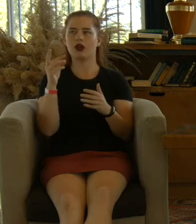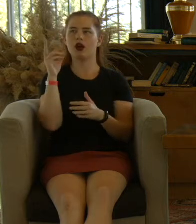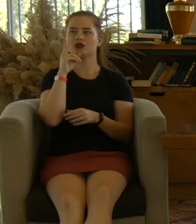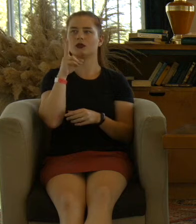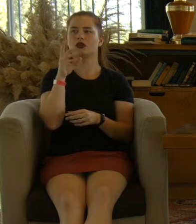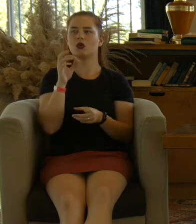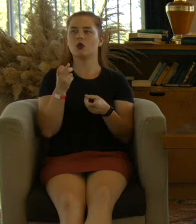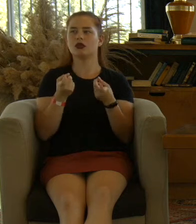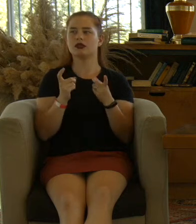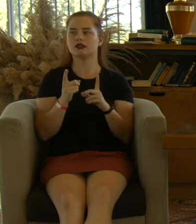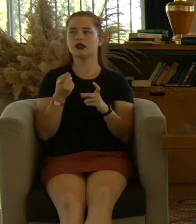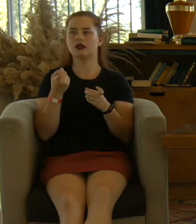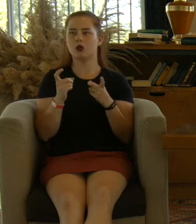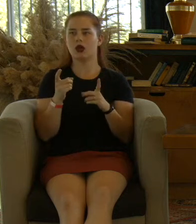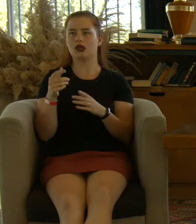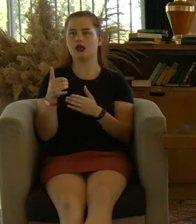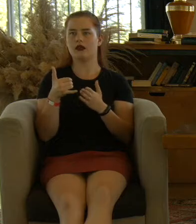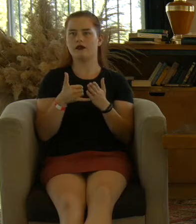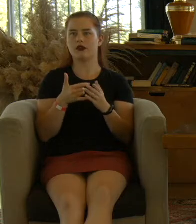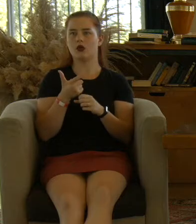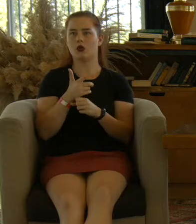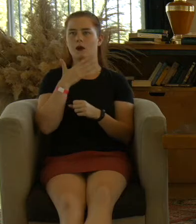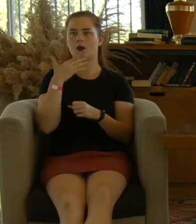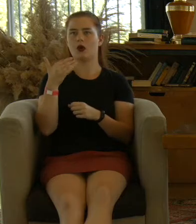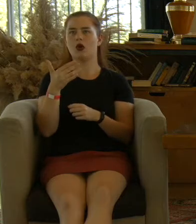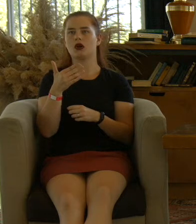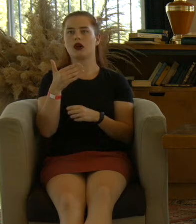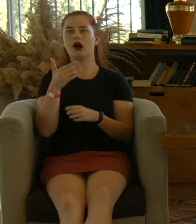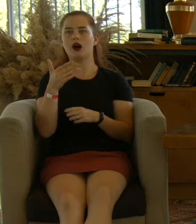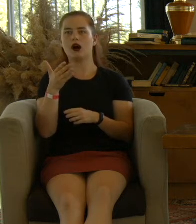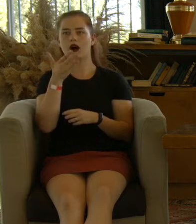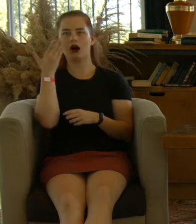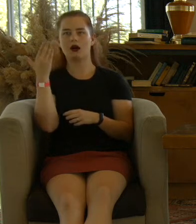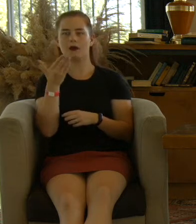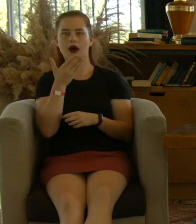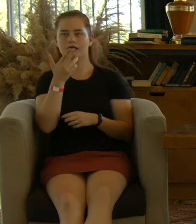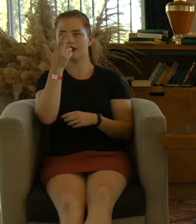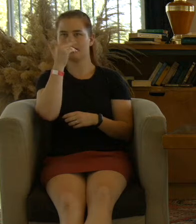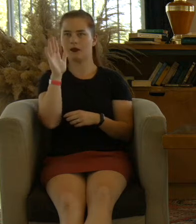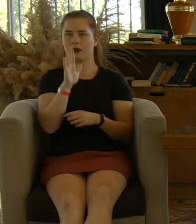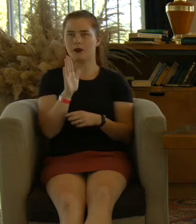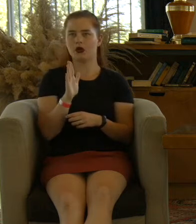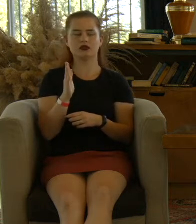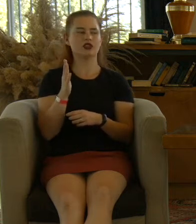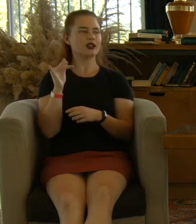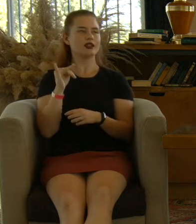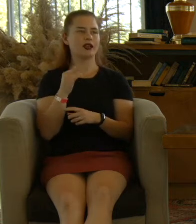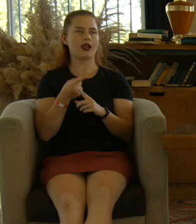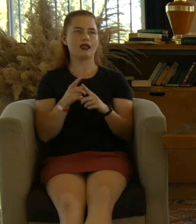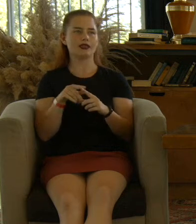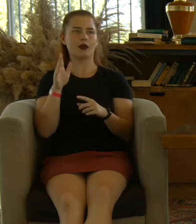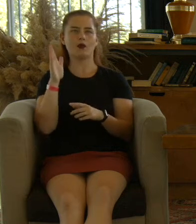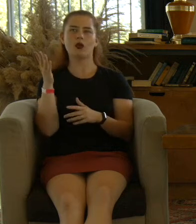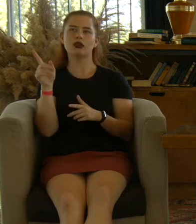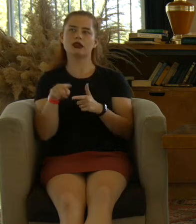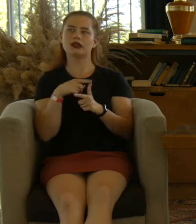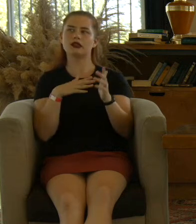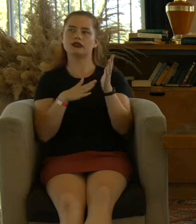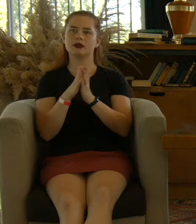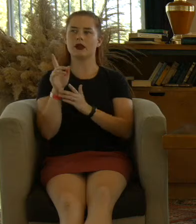действительно, в натуральных винах очень много ароматов, которые непривычны там. Это будет там стойло какое-нибудь, это будет иногда